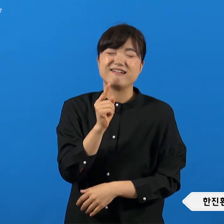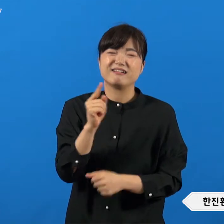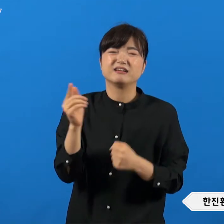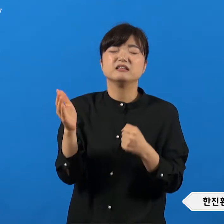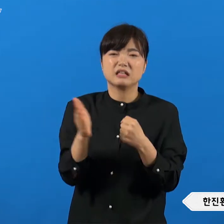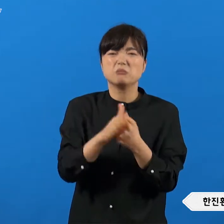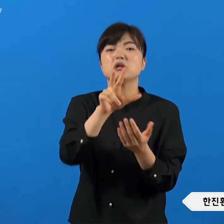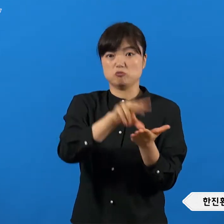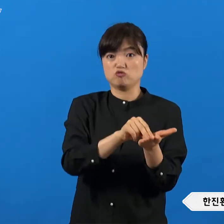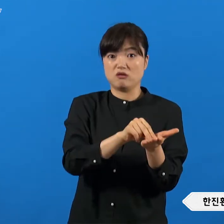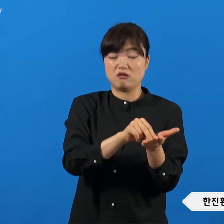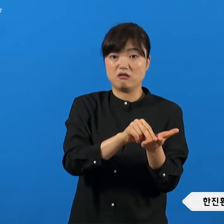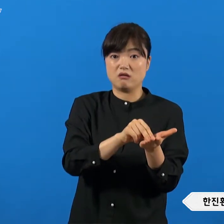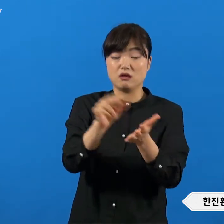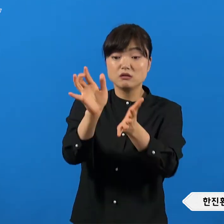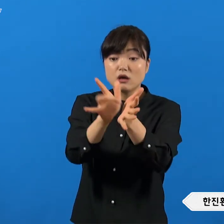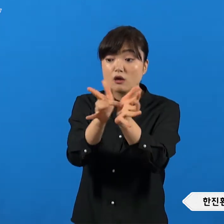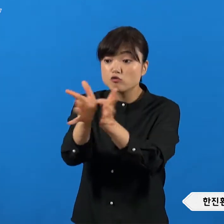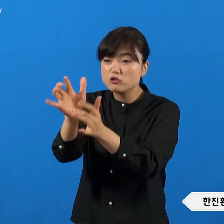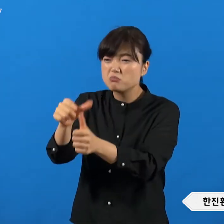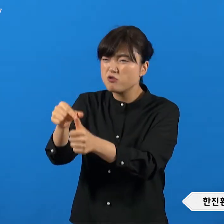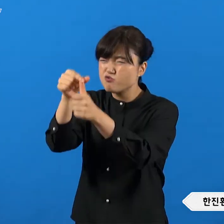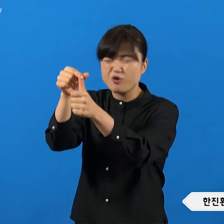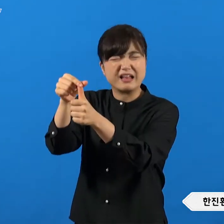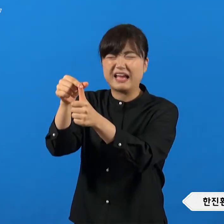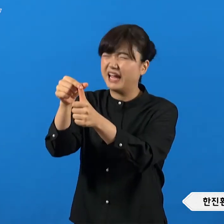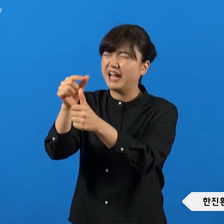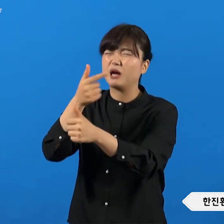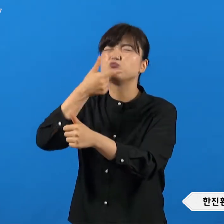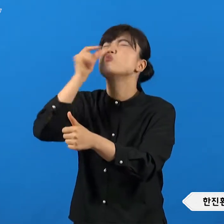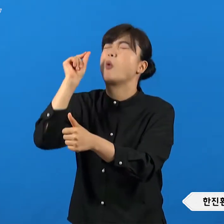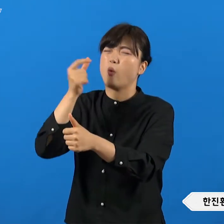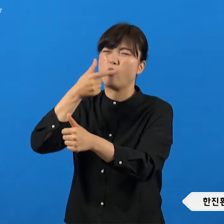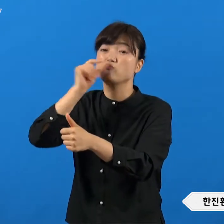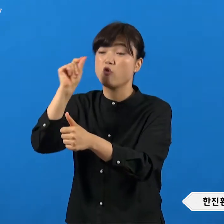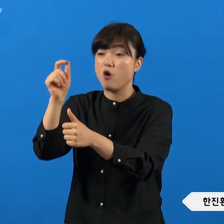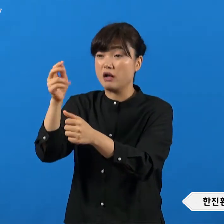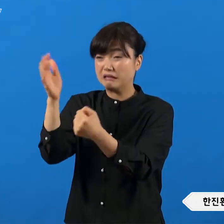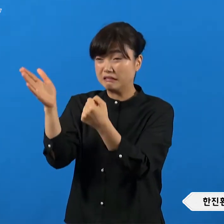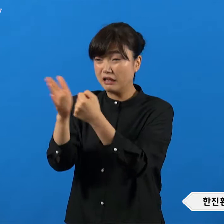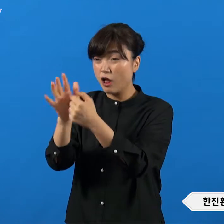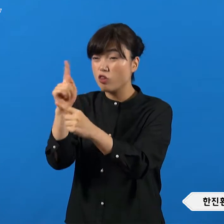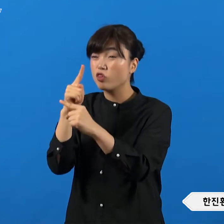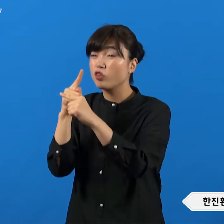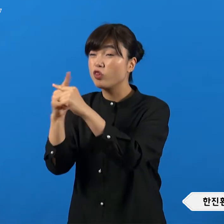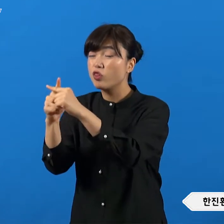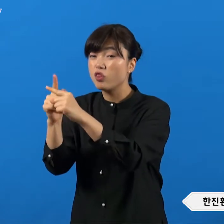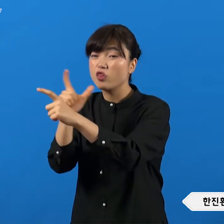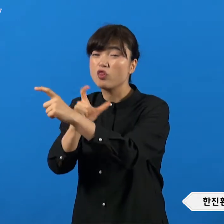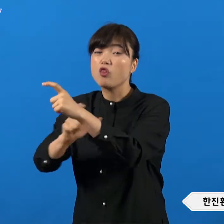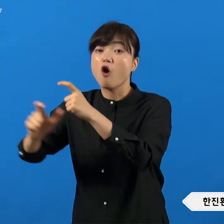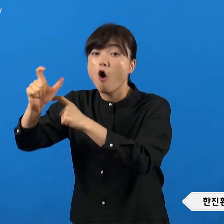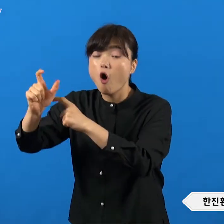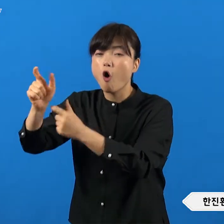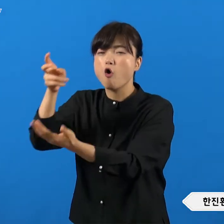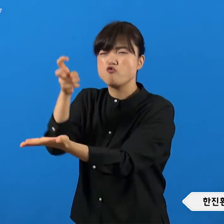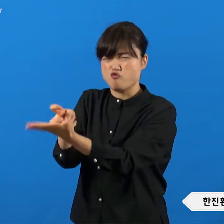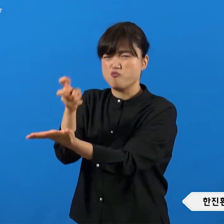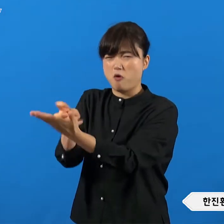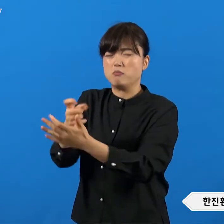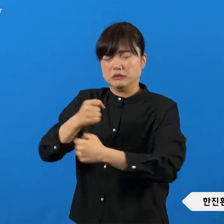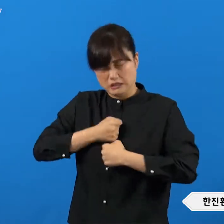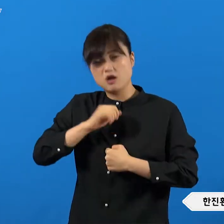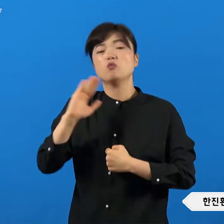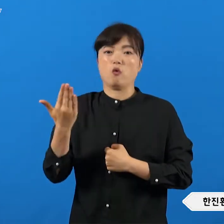그렇습니다. 예수님의 그 구원은 불완전하기 때문에 거기에 율법 지키는 것이 플러스가 돼야 된다는